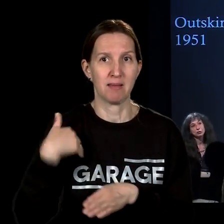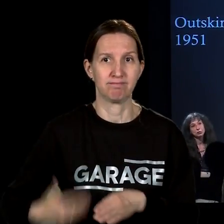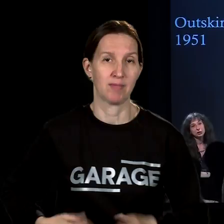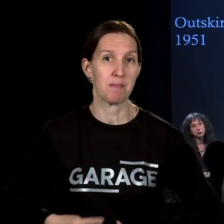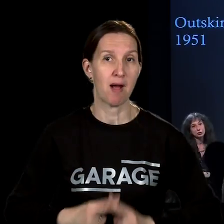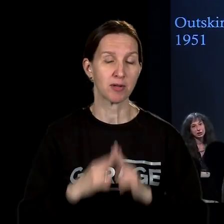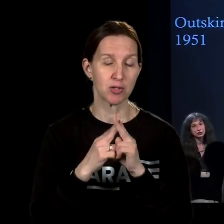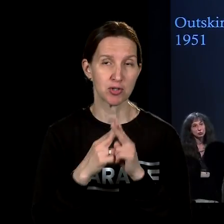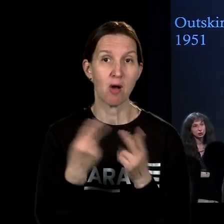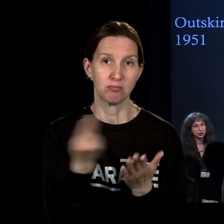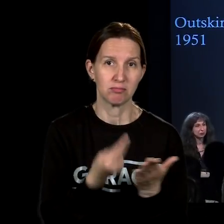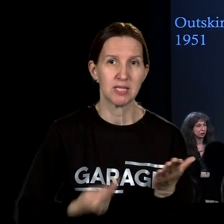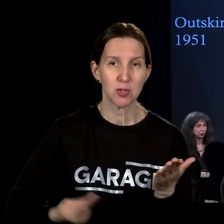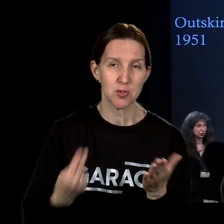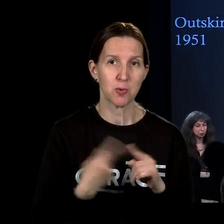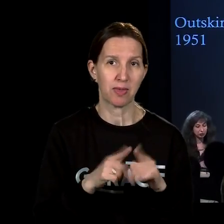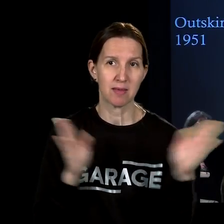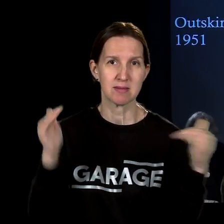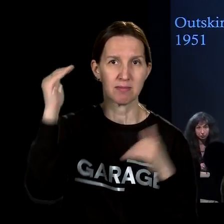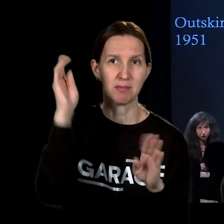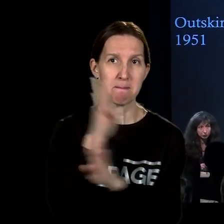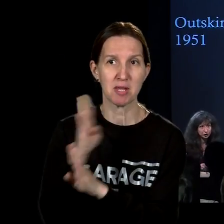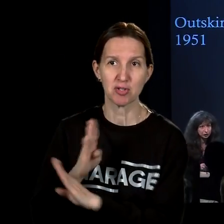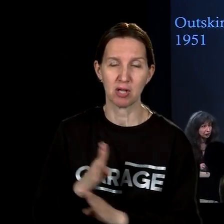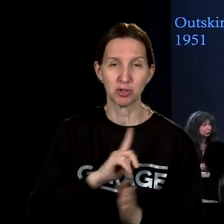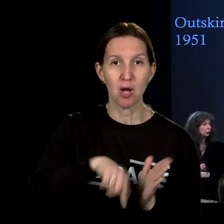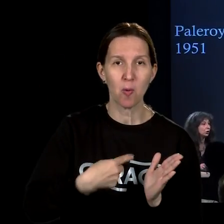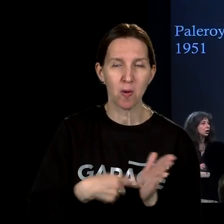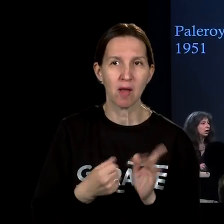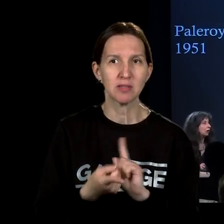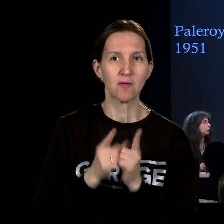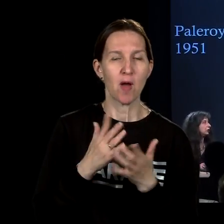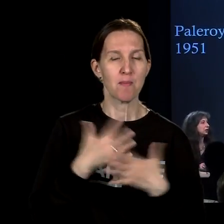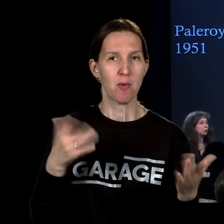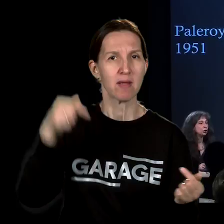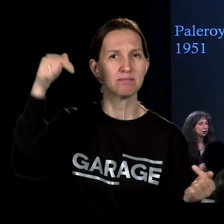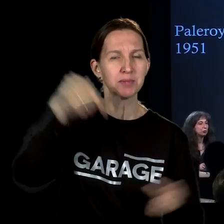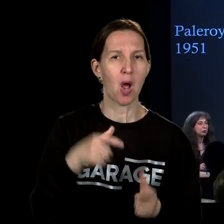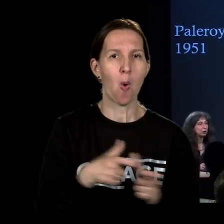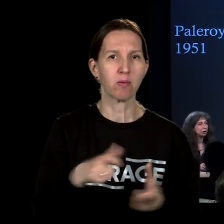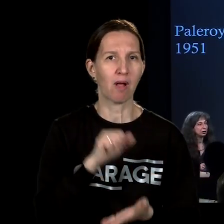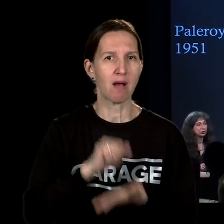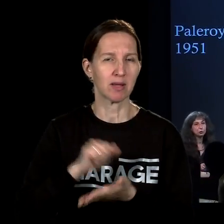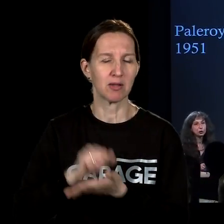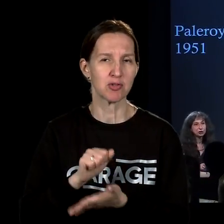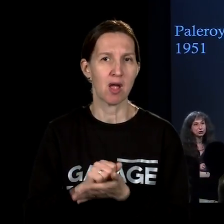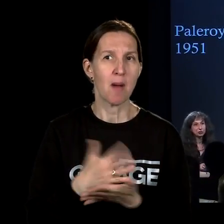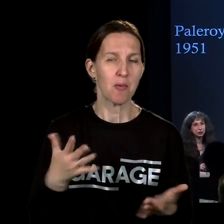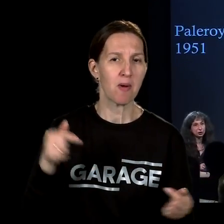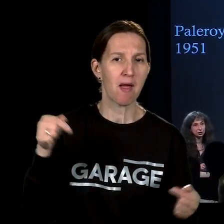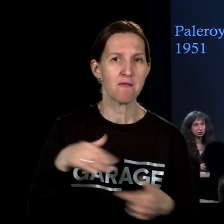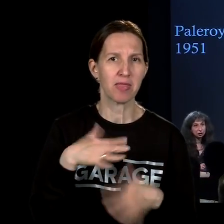более вневременными, как если бы он рисовал не вот этот послевоенный Париж 50-го года, а вот этот самый уже к тому времени, наверное,